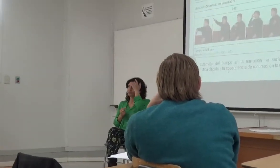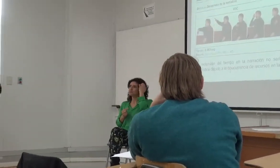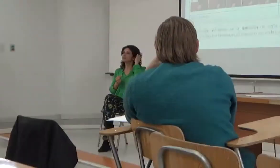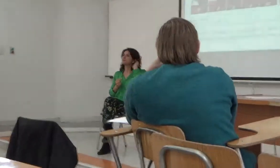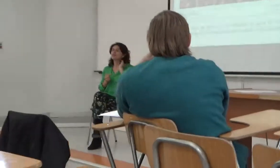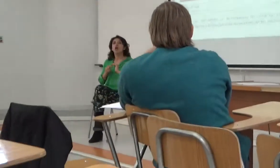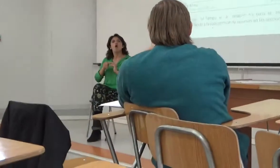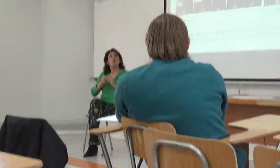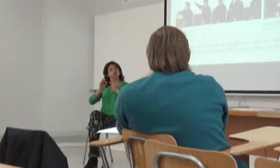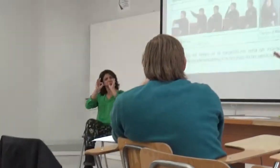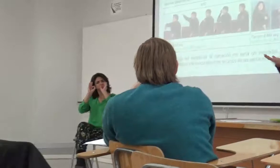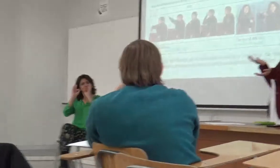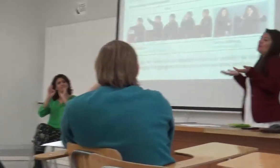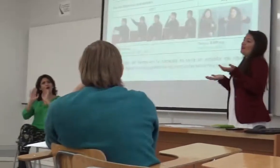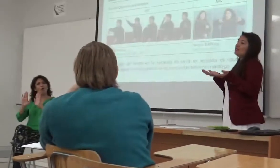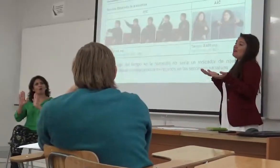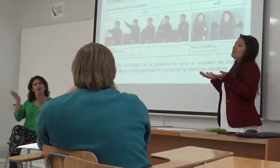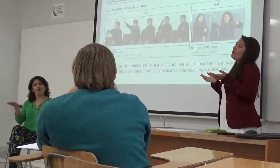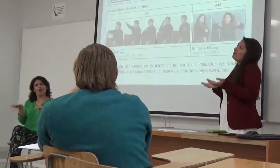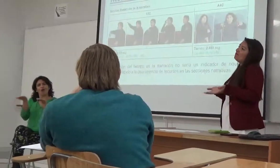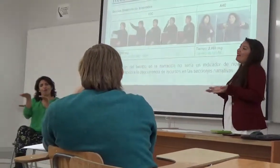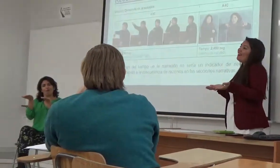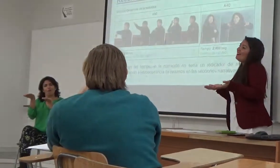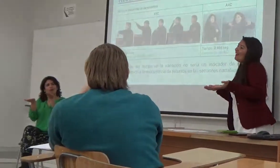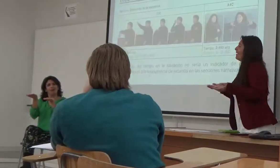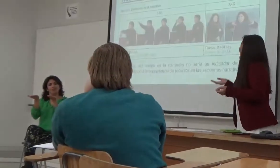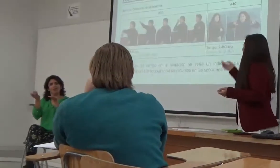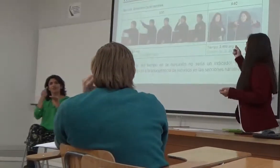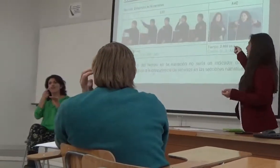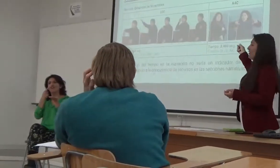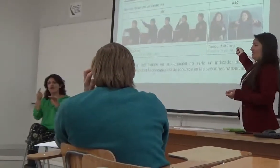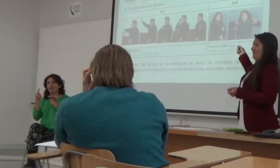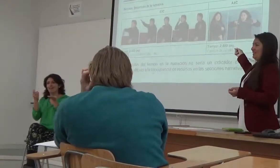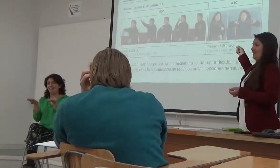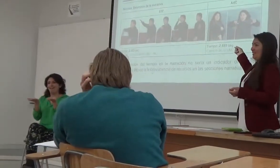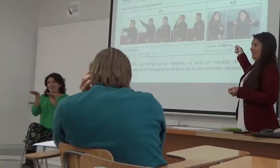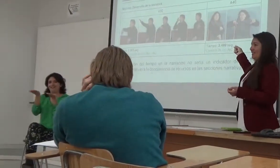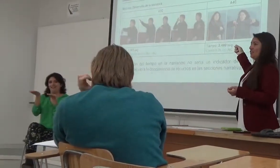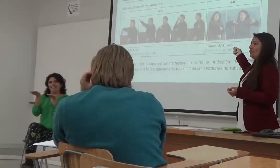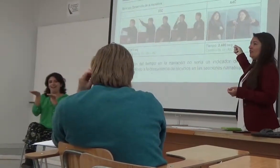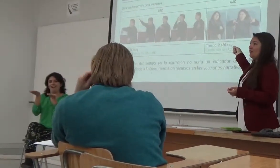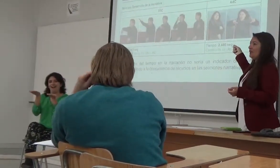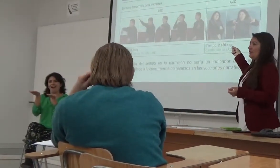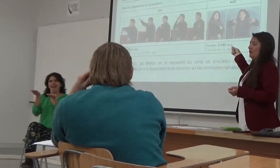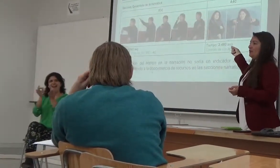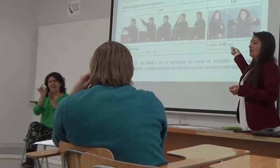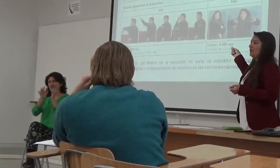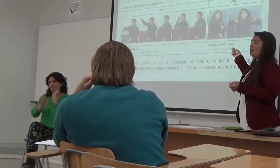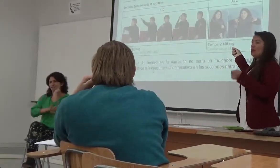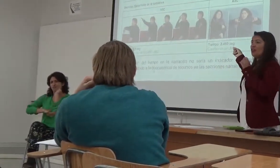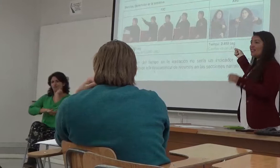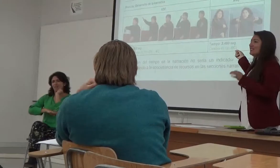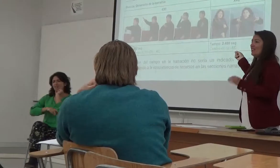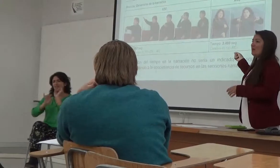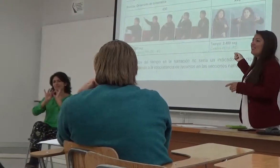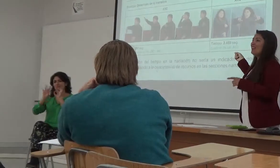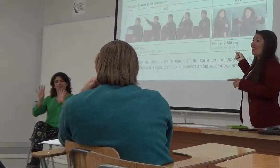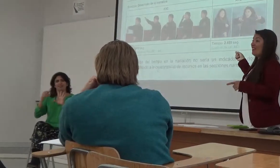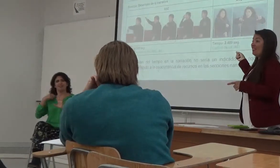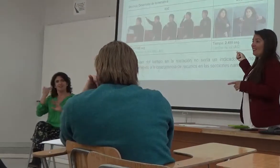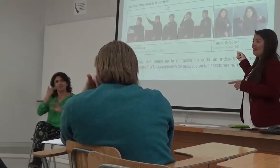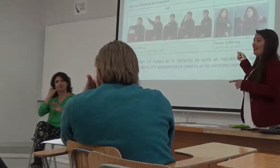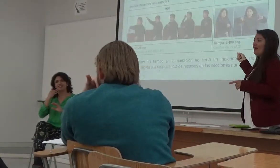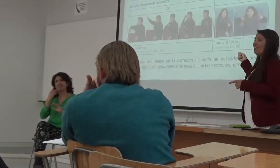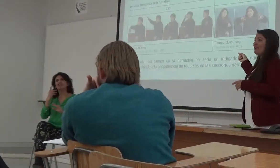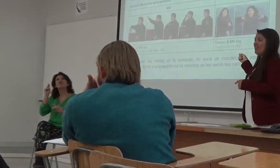Justamente en la comparación, como para hacer una cosa como paralela, esto es fundamentalmente importante, pero no es necesariamente la